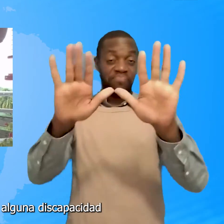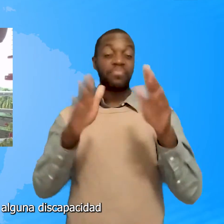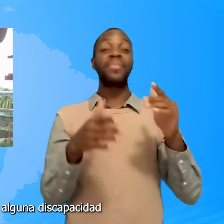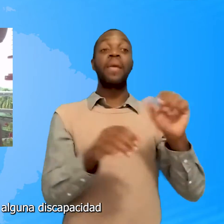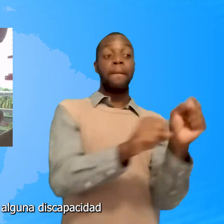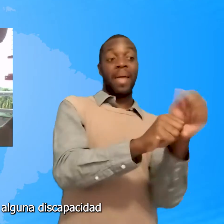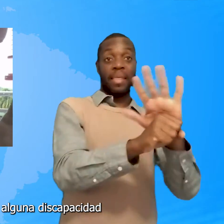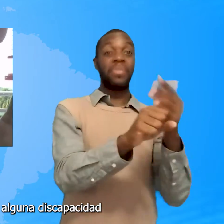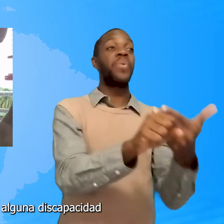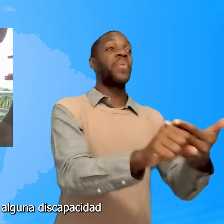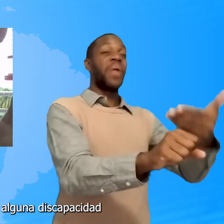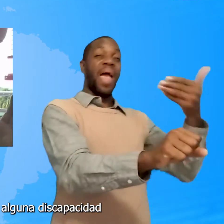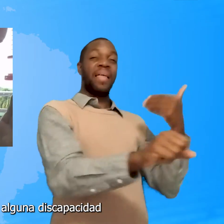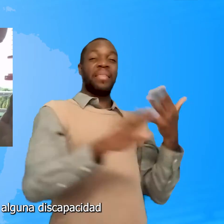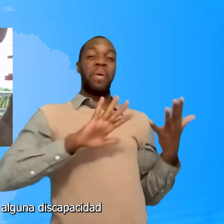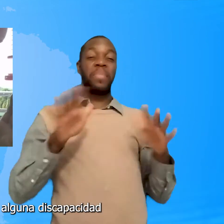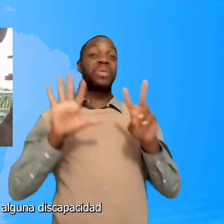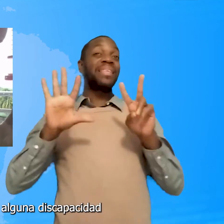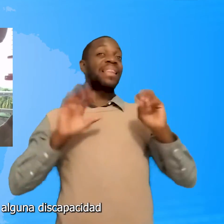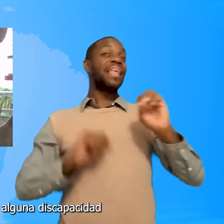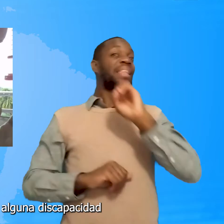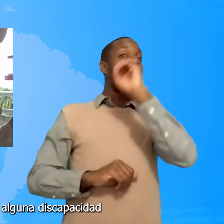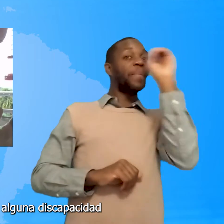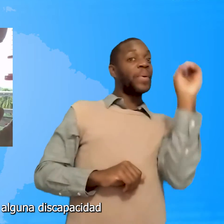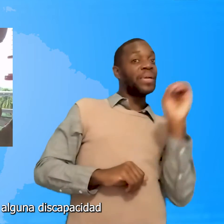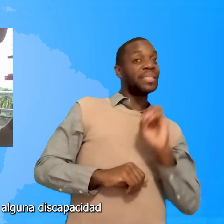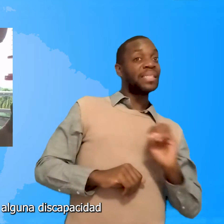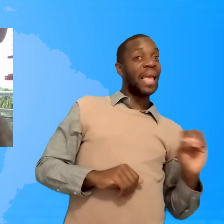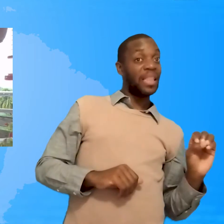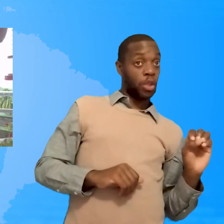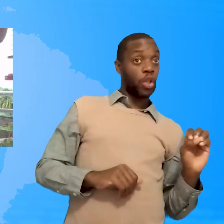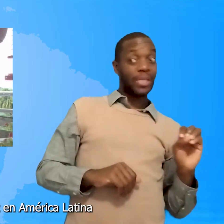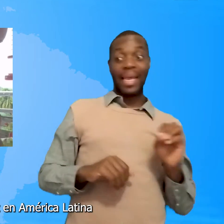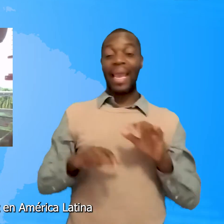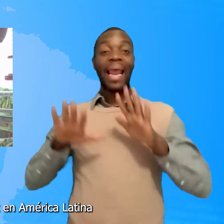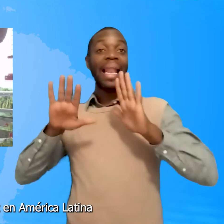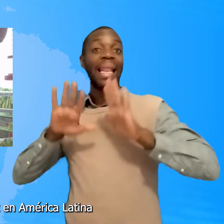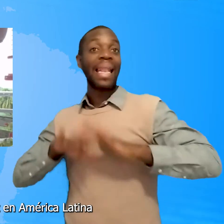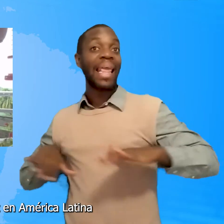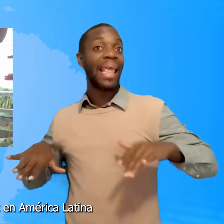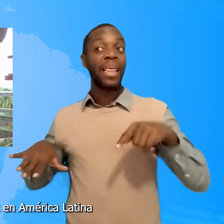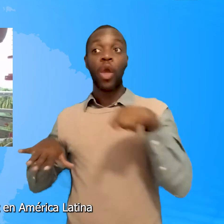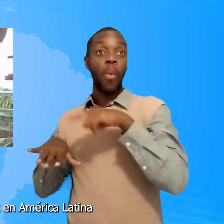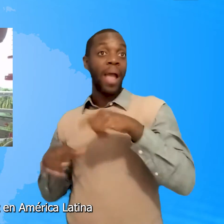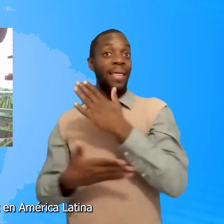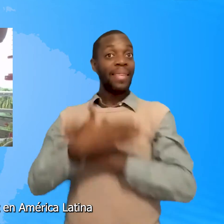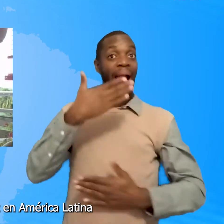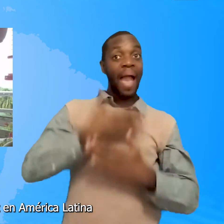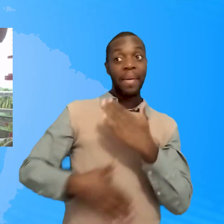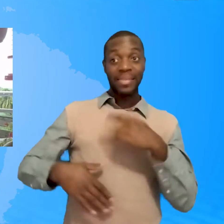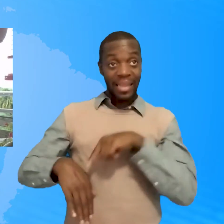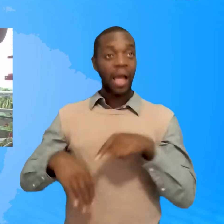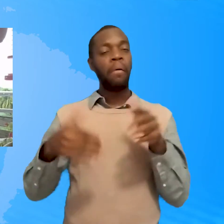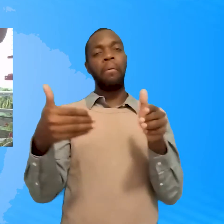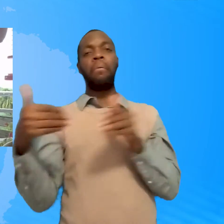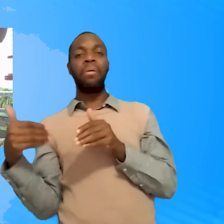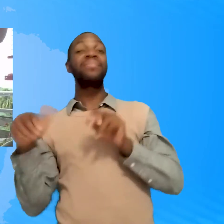Y solo 3 niños con alguna discapacidad de cada 10 en América